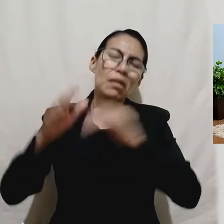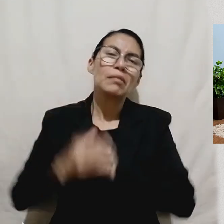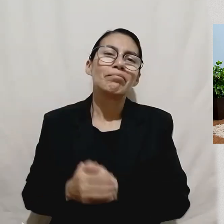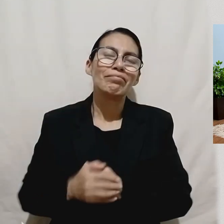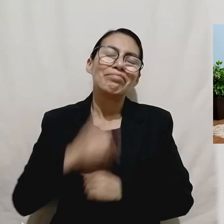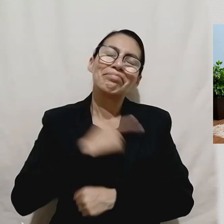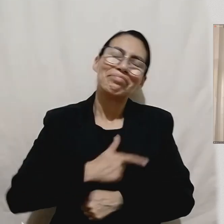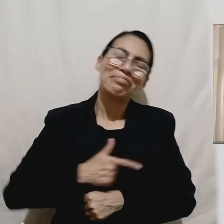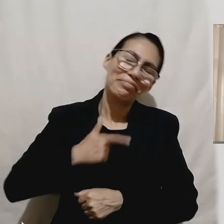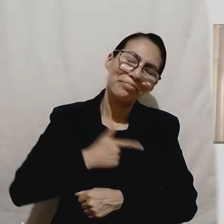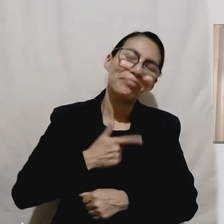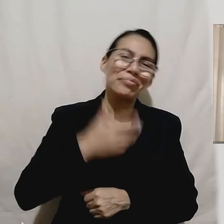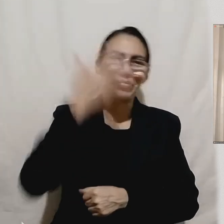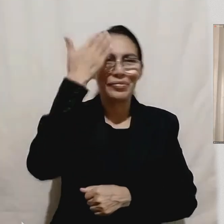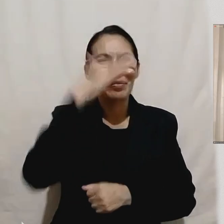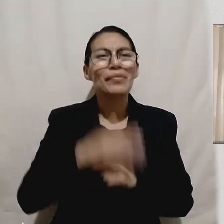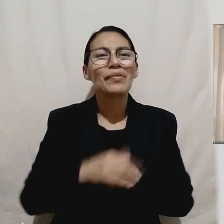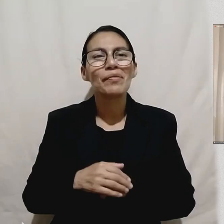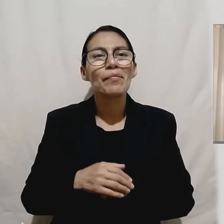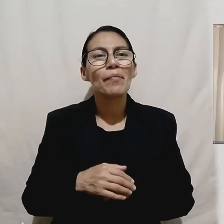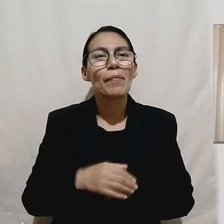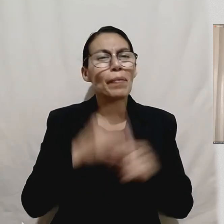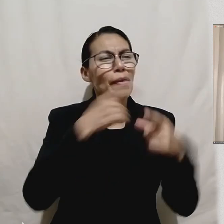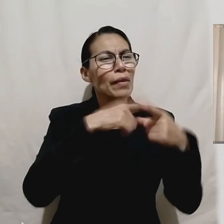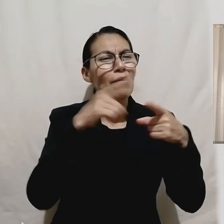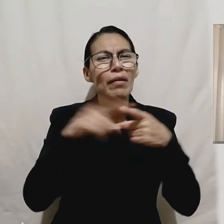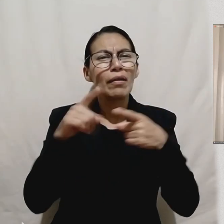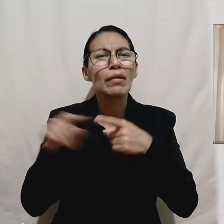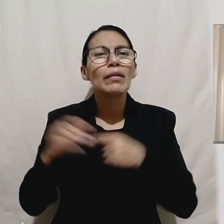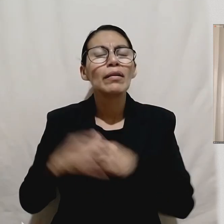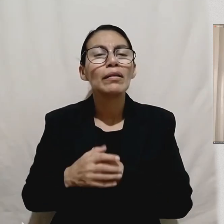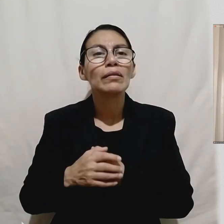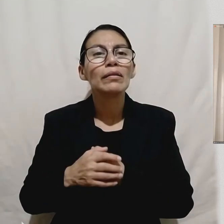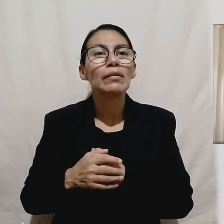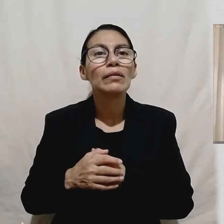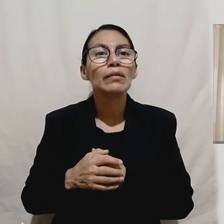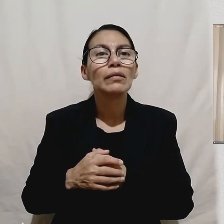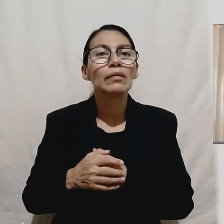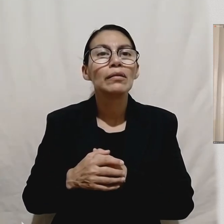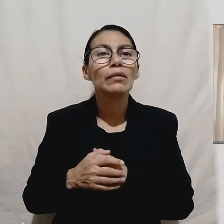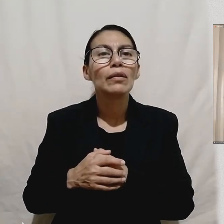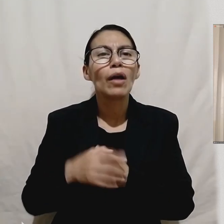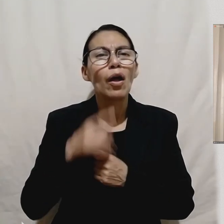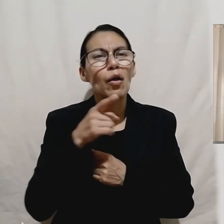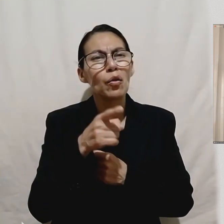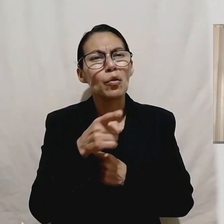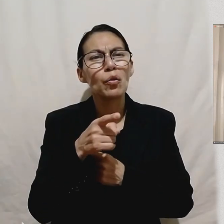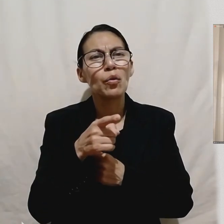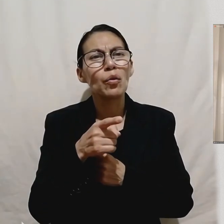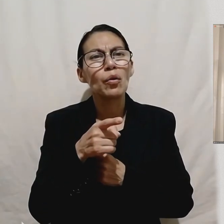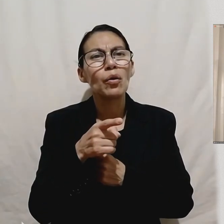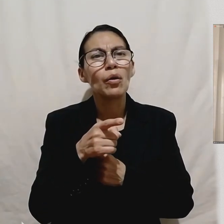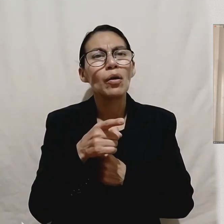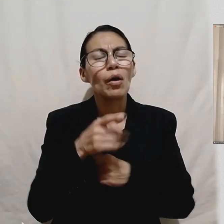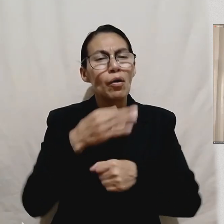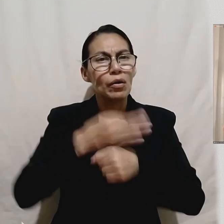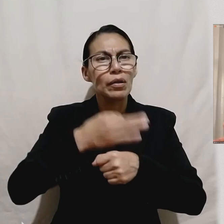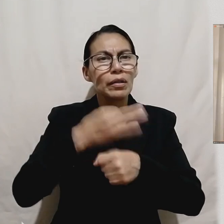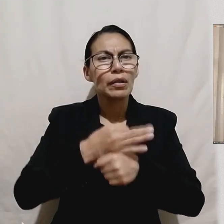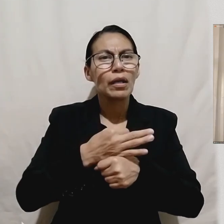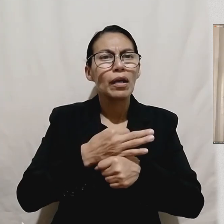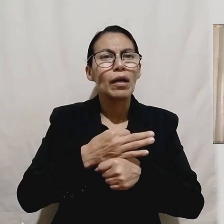maravilloso Me da muchísimo gusto saber de estas experiencias dime si tú tuvieras